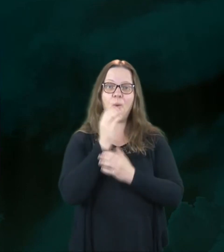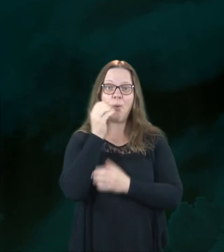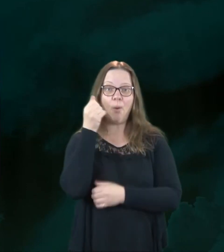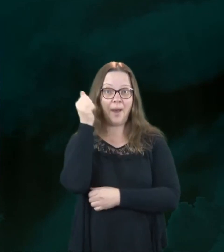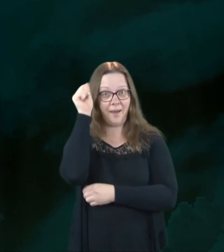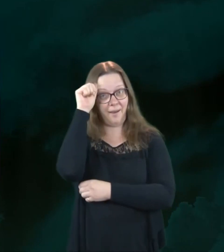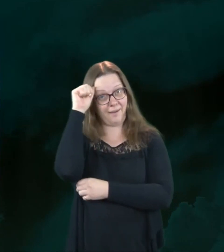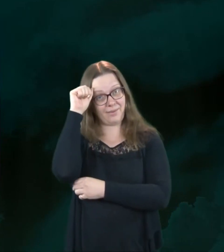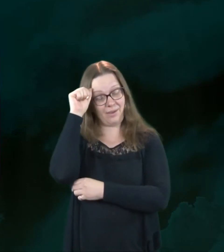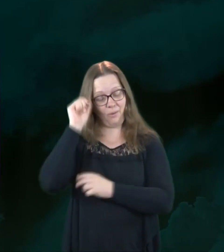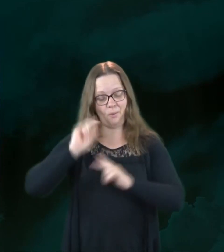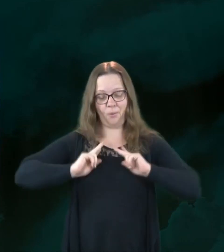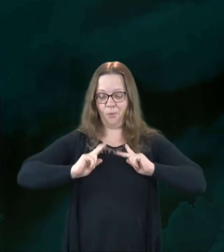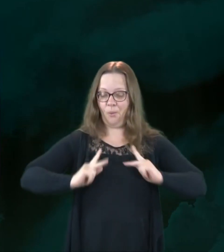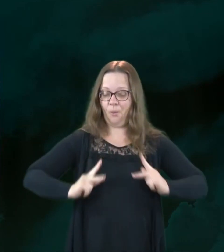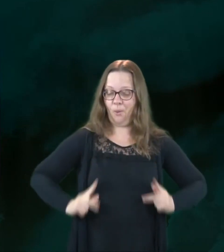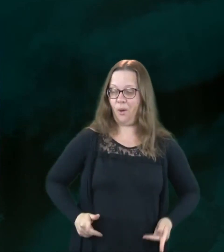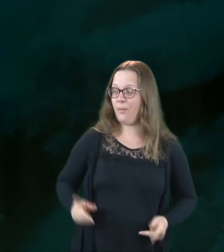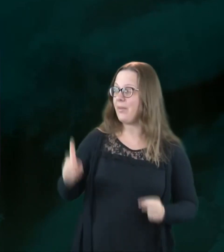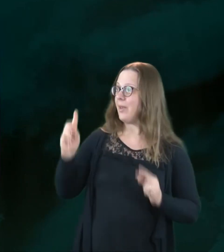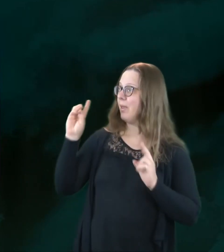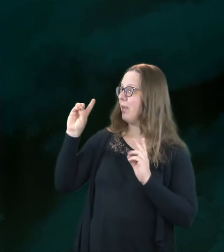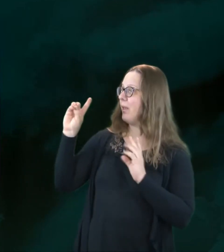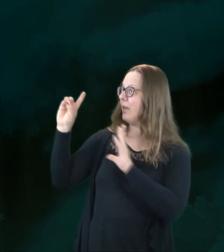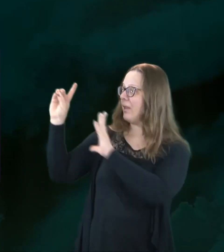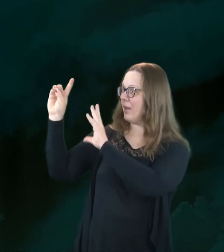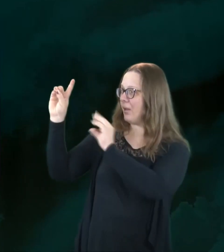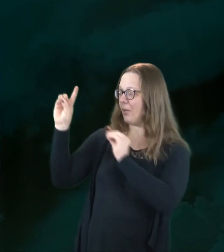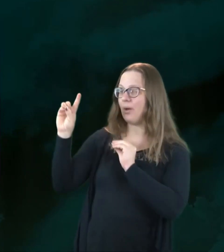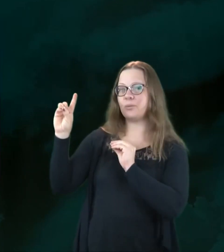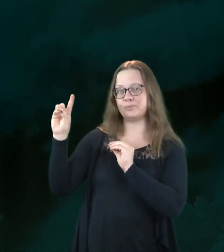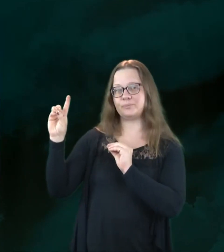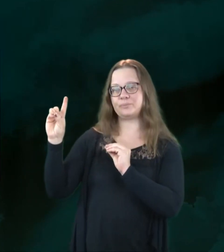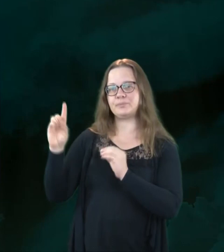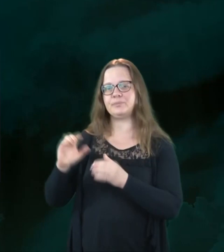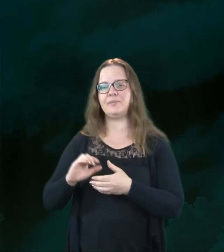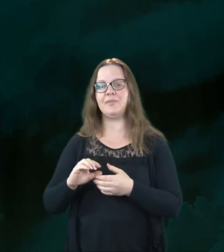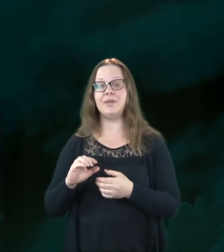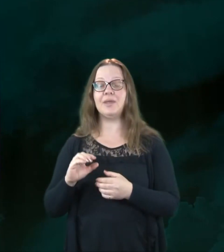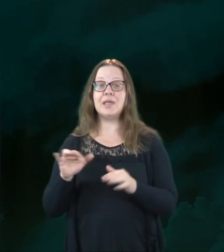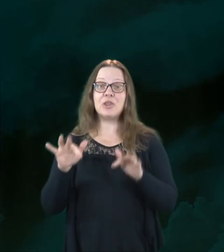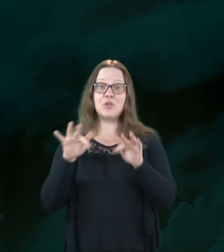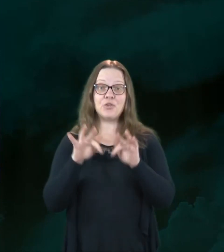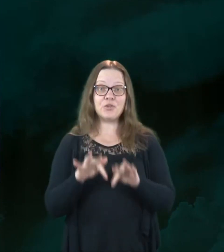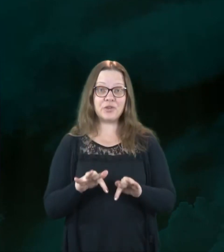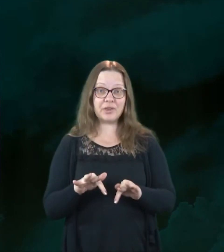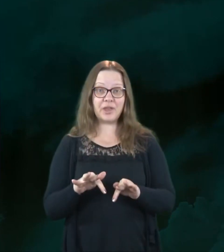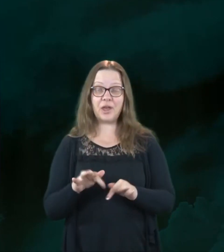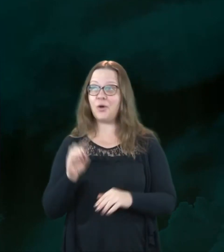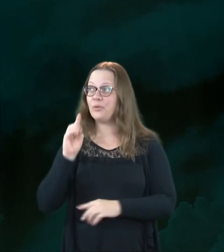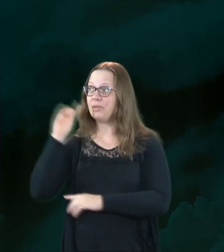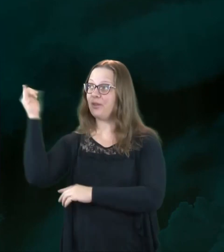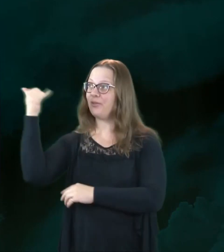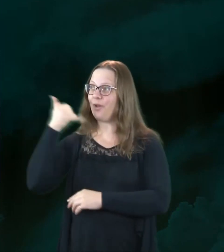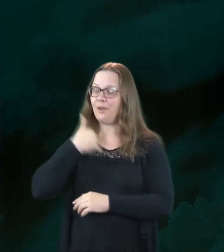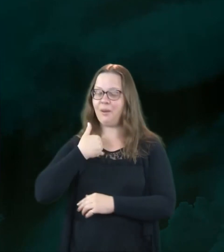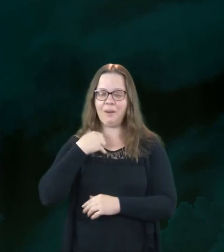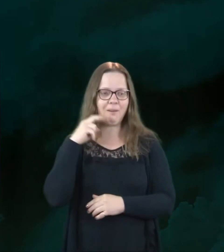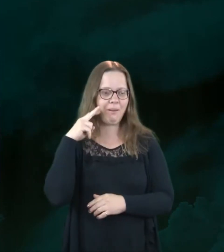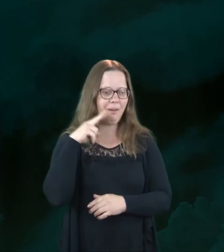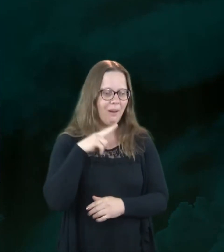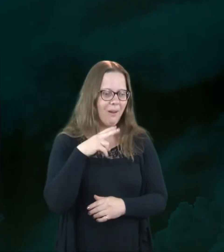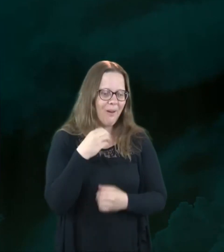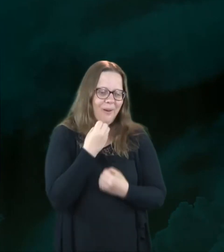semelhança. Quando ele terminou a criação do homem, no final do 6º dia, ele disse que era muito bom. Deus,